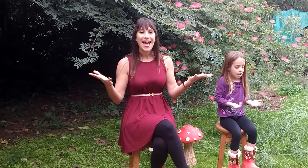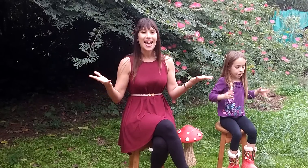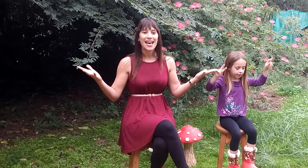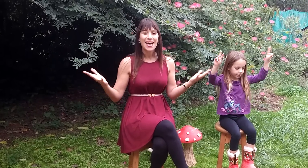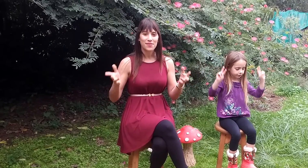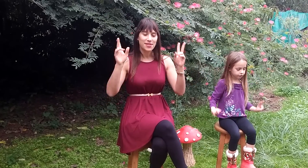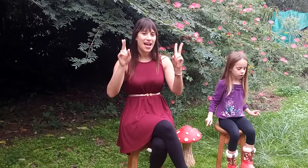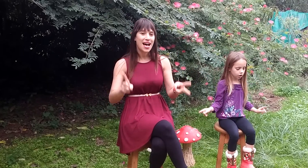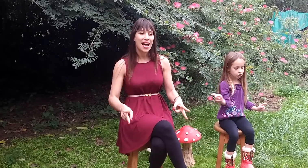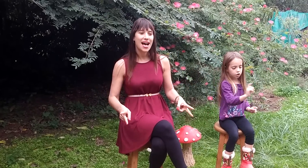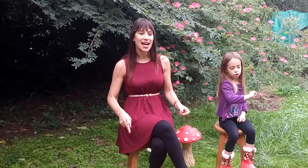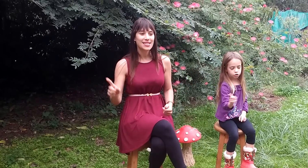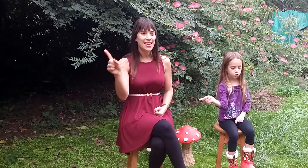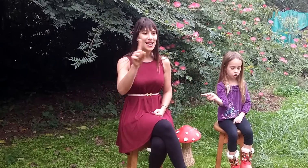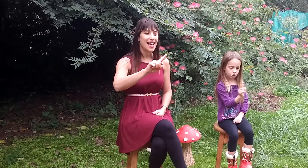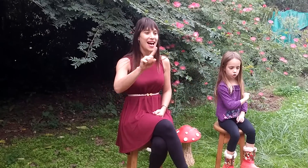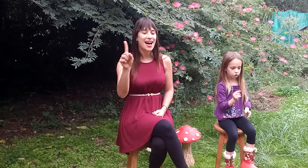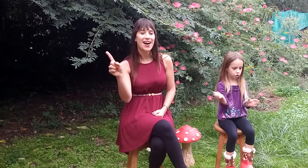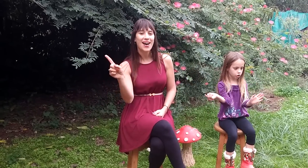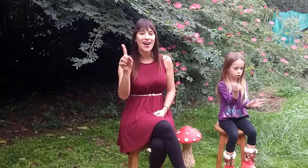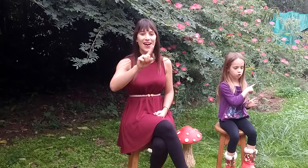איך אפשר שלא